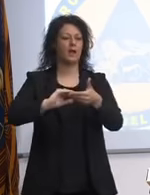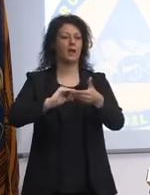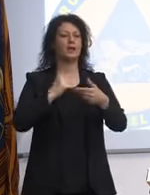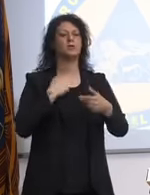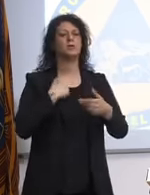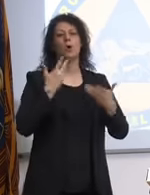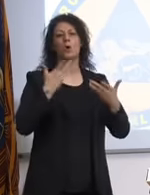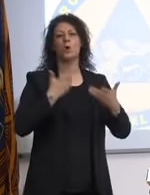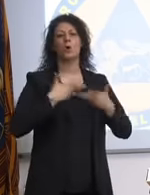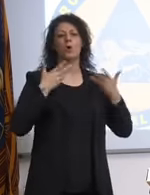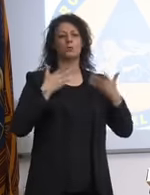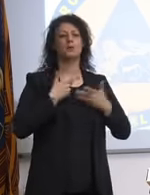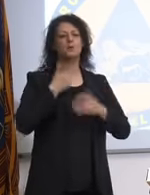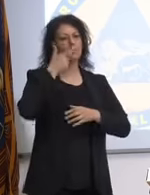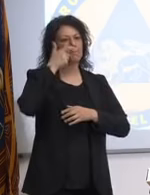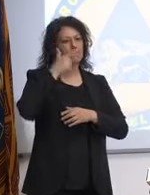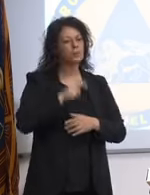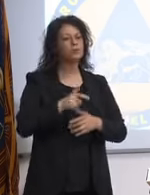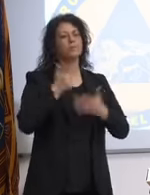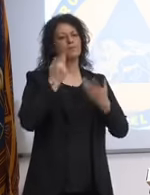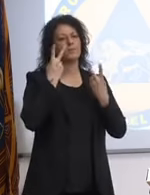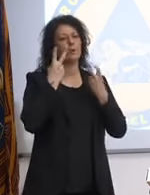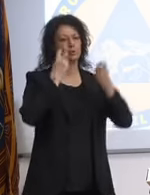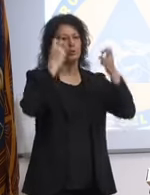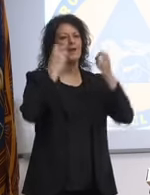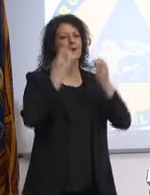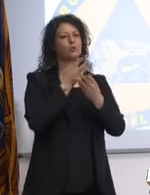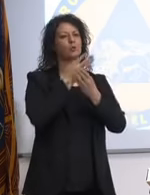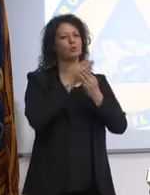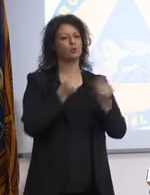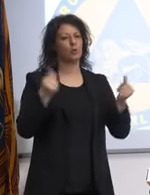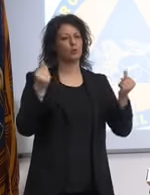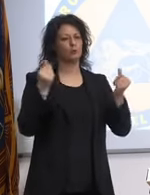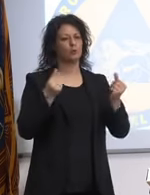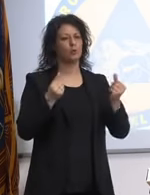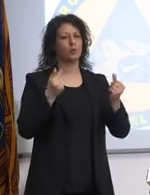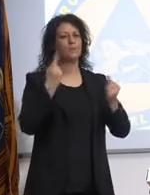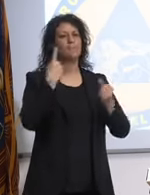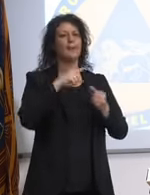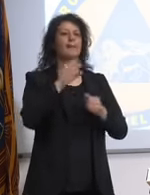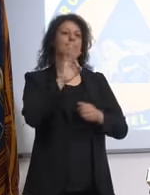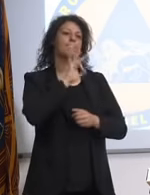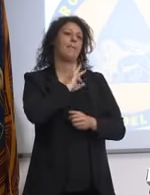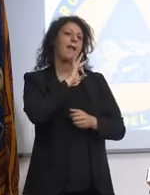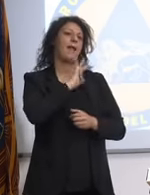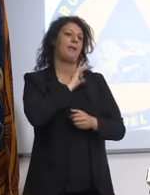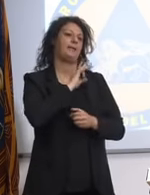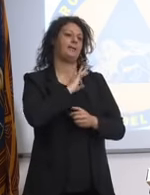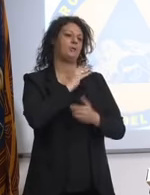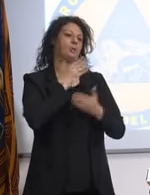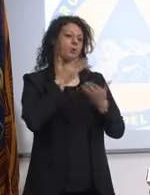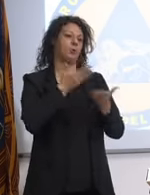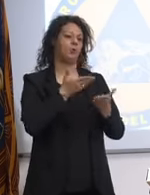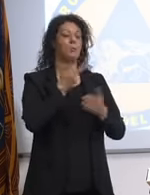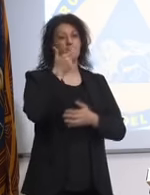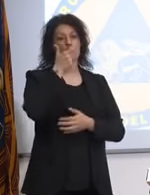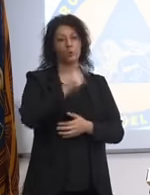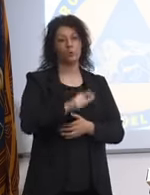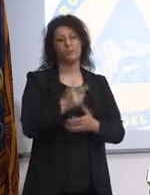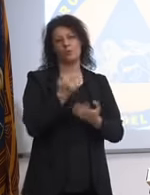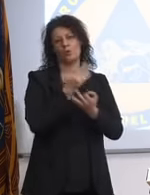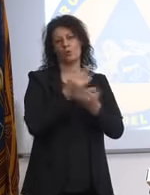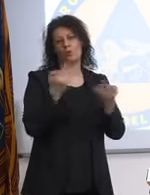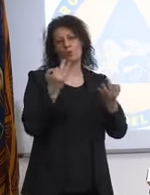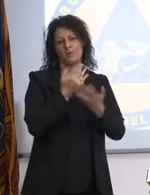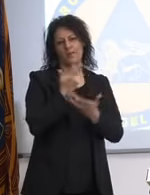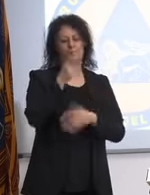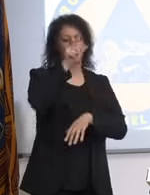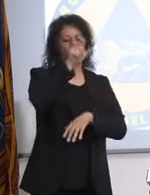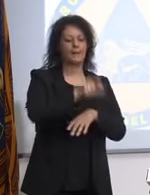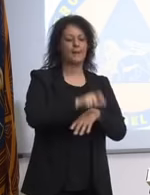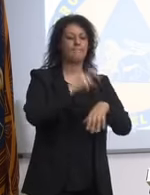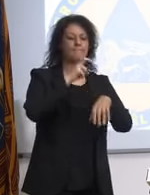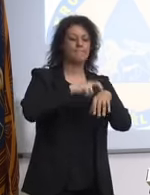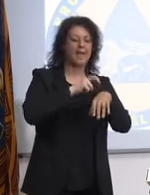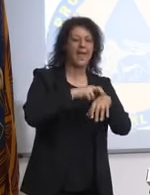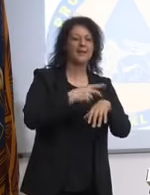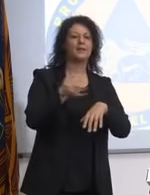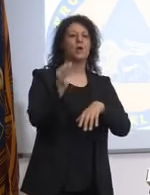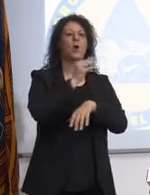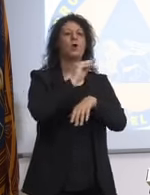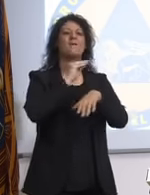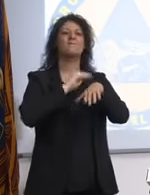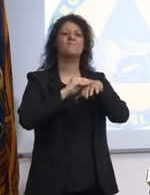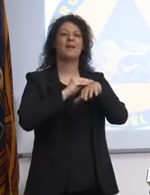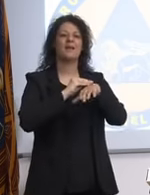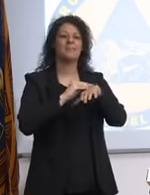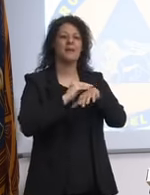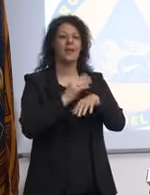soluzione meritocratica, perché è indubbio, è innegabile che un medico, un infermiere, un operatore che lavorava